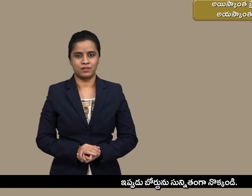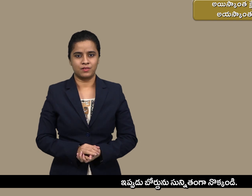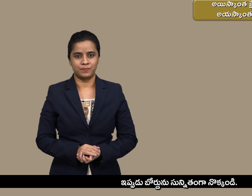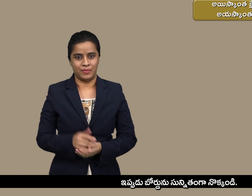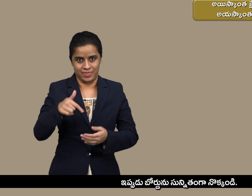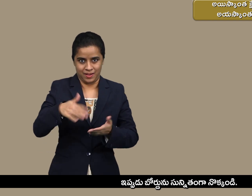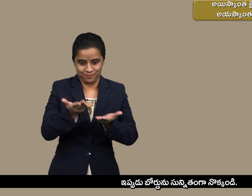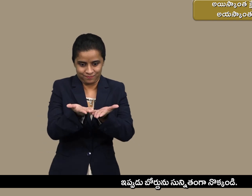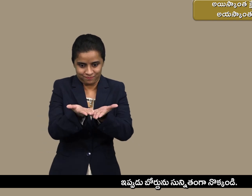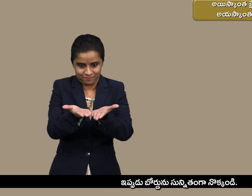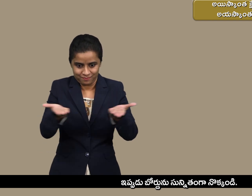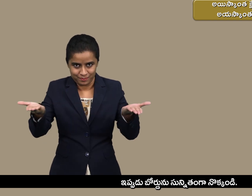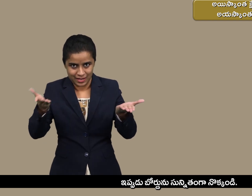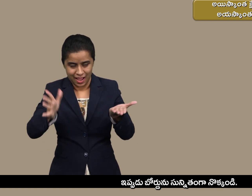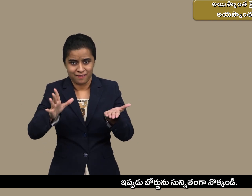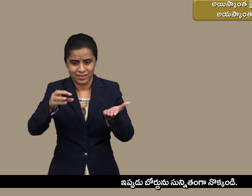ఇప్పుడు బోర్డును సున్నితంగా నొక్కండి.